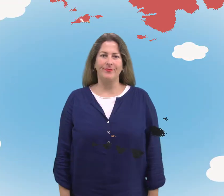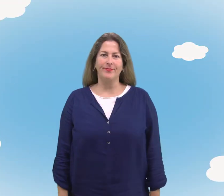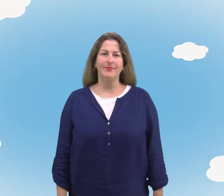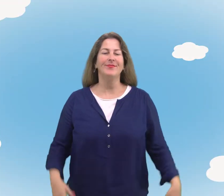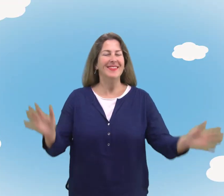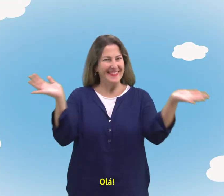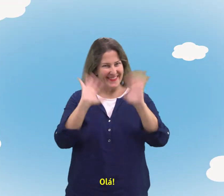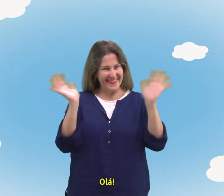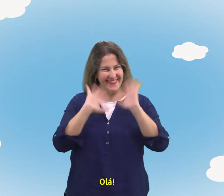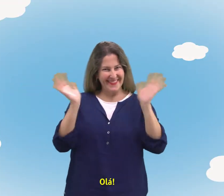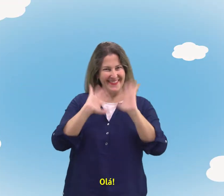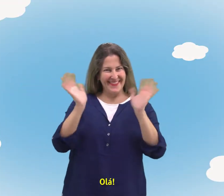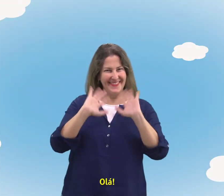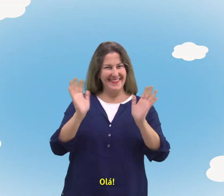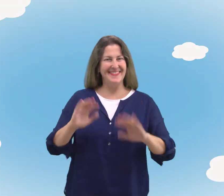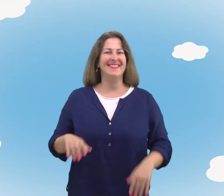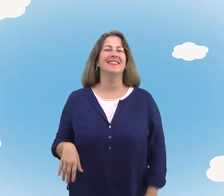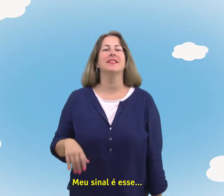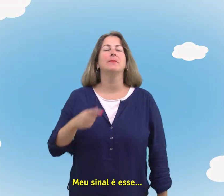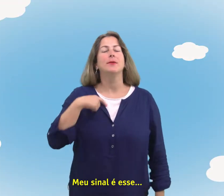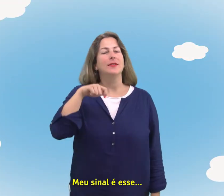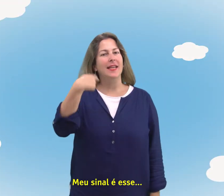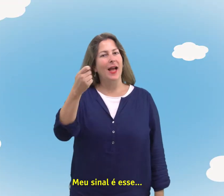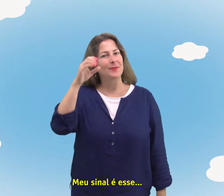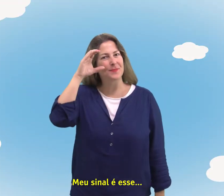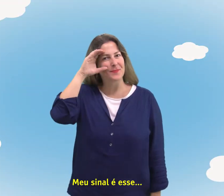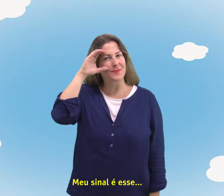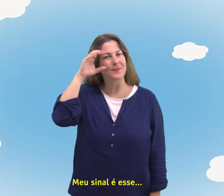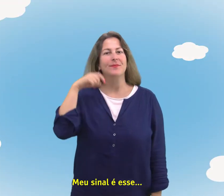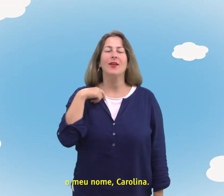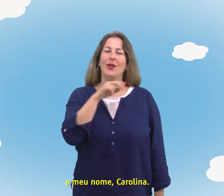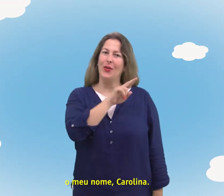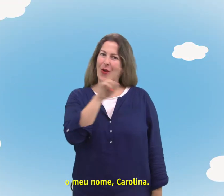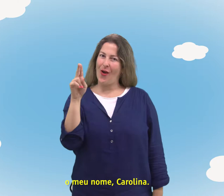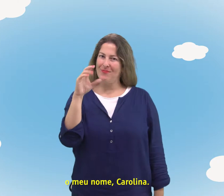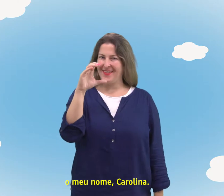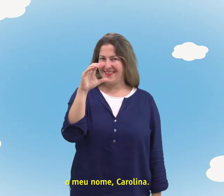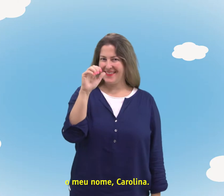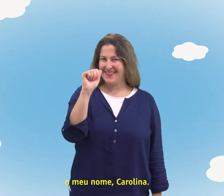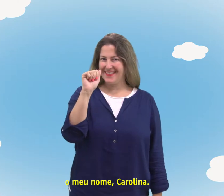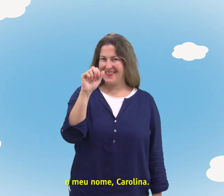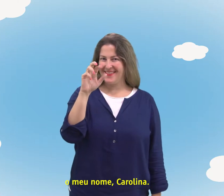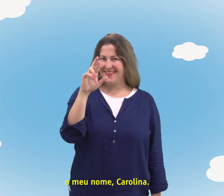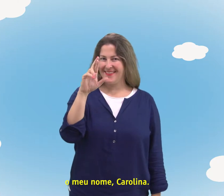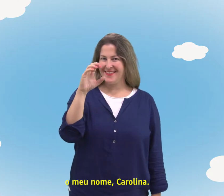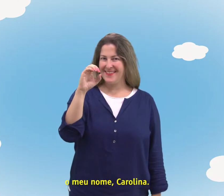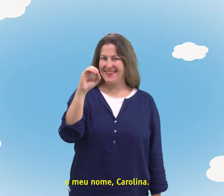olá meu sinal é esse meu novo carolina